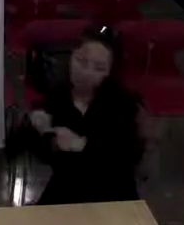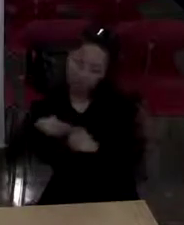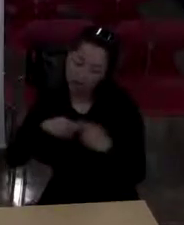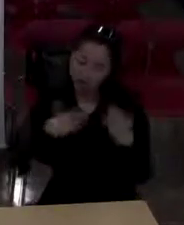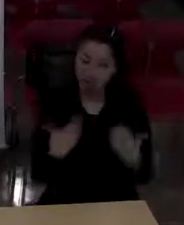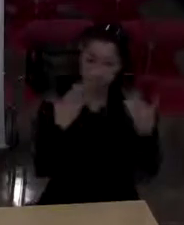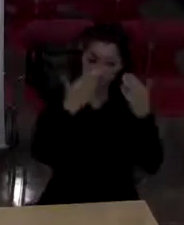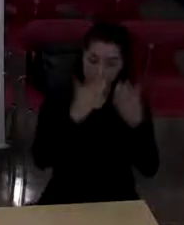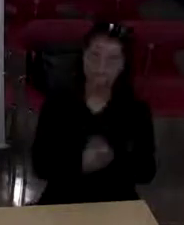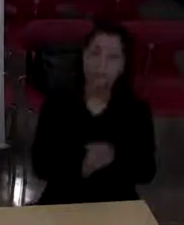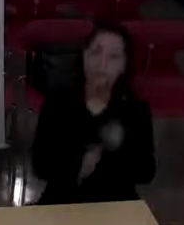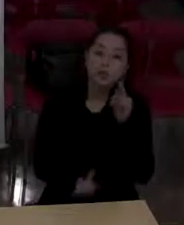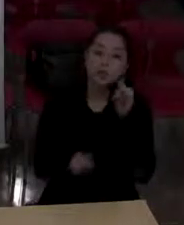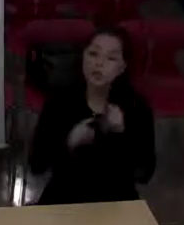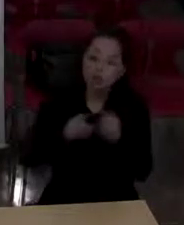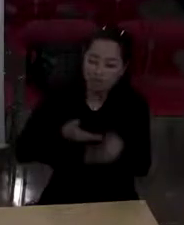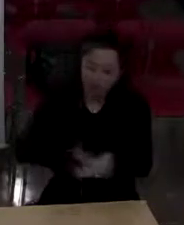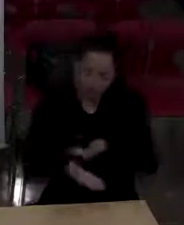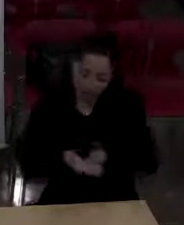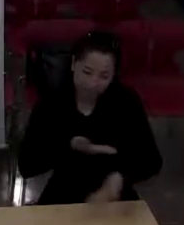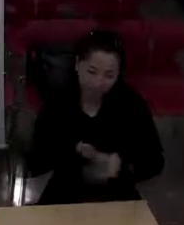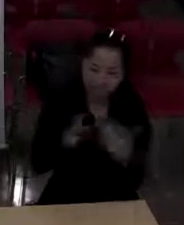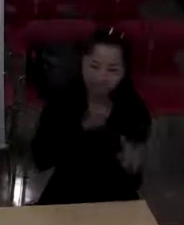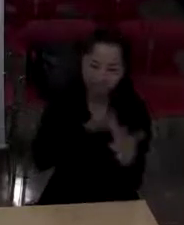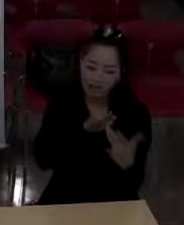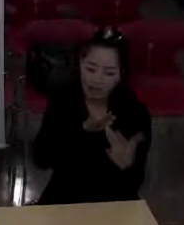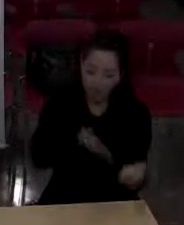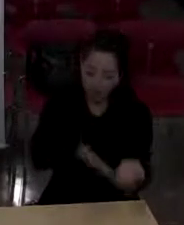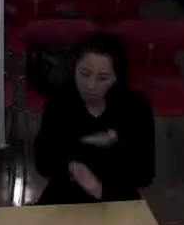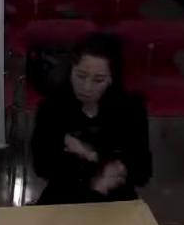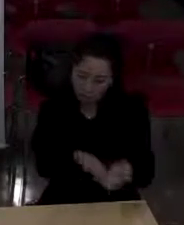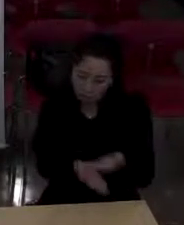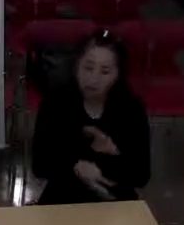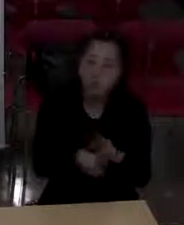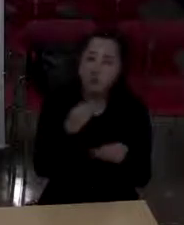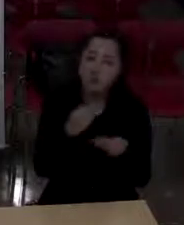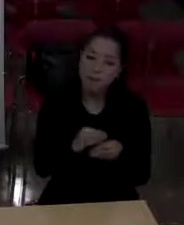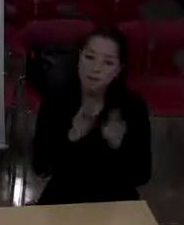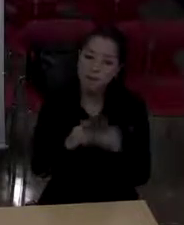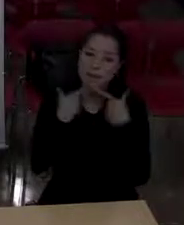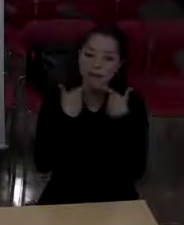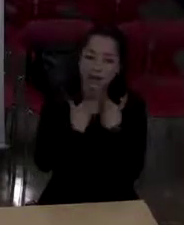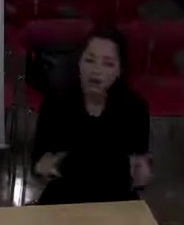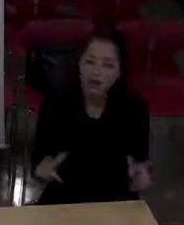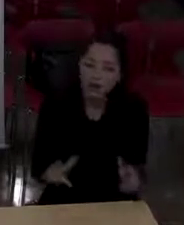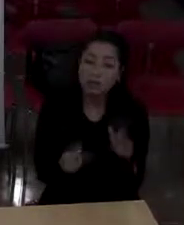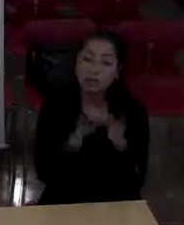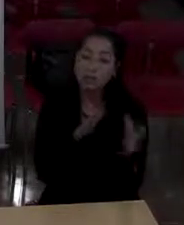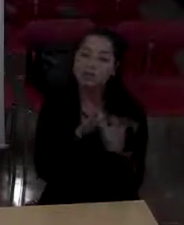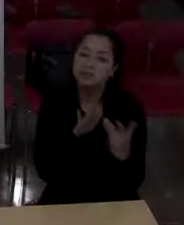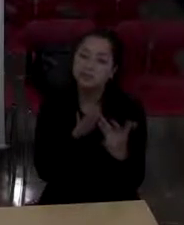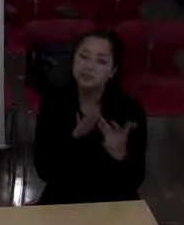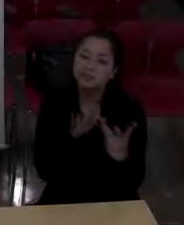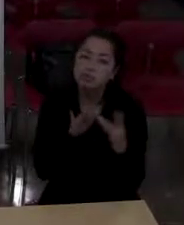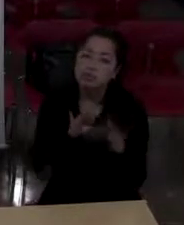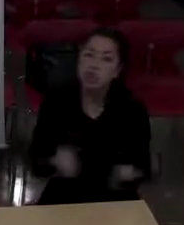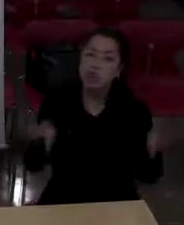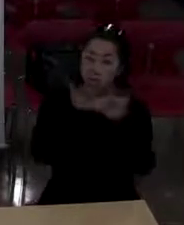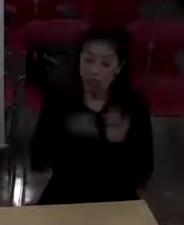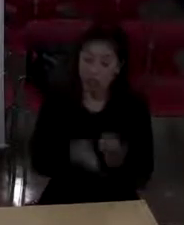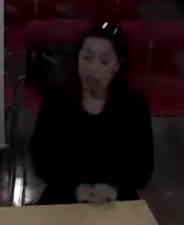habilidades auditivas, interactivas y lingüísticas. Ese trabajo debe ser permanente y debe ser durante 24 horas, así